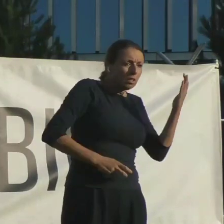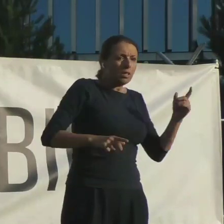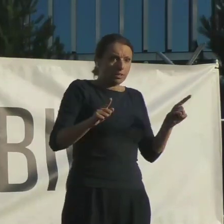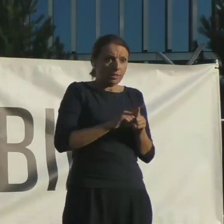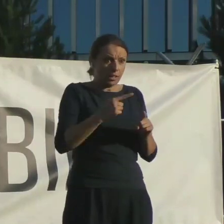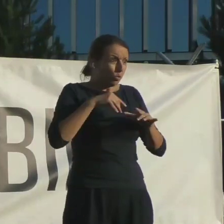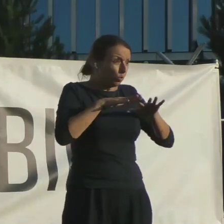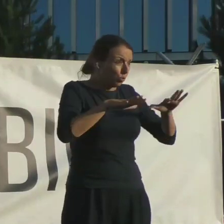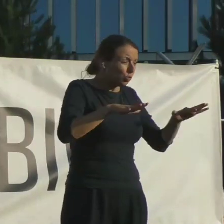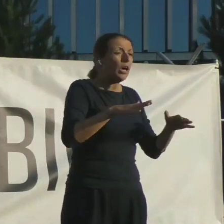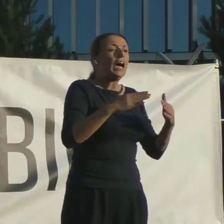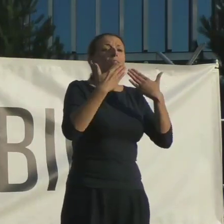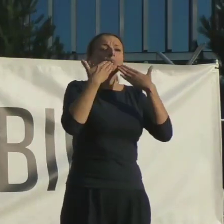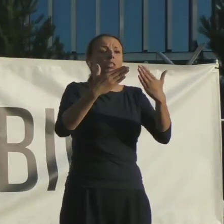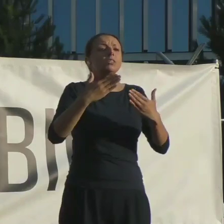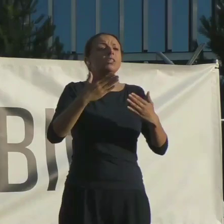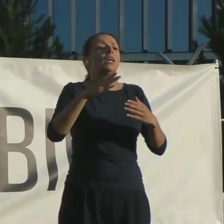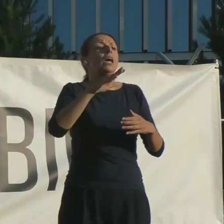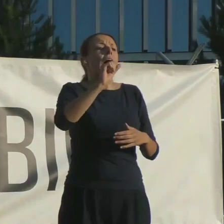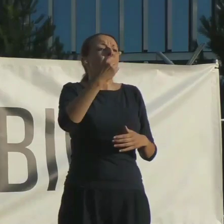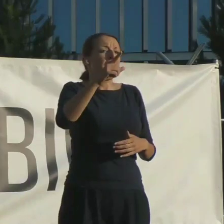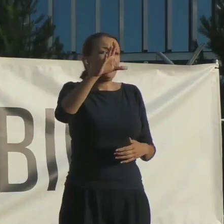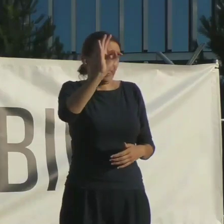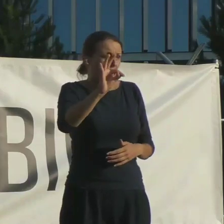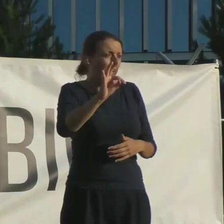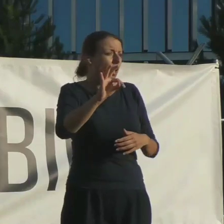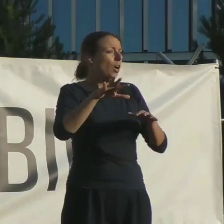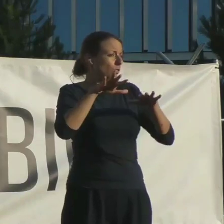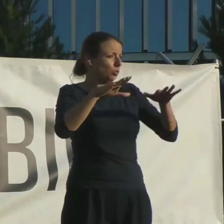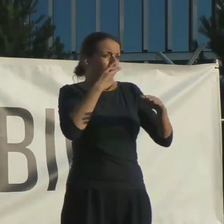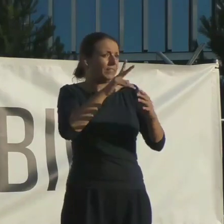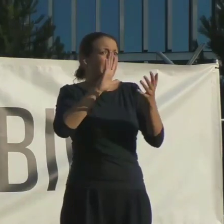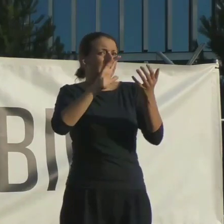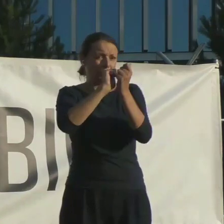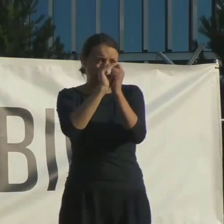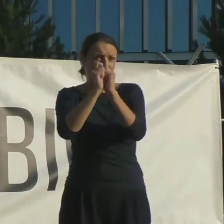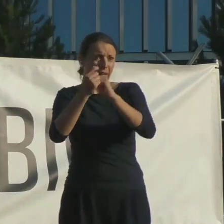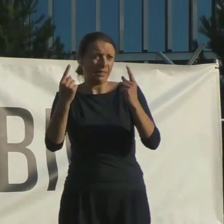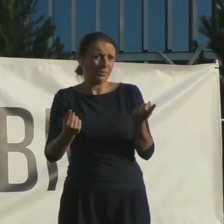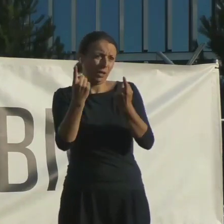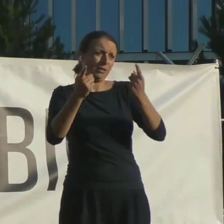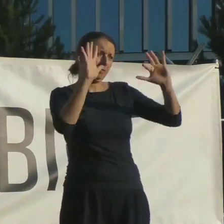zmienia dzięki aborcyjnemu Dream Teamowi. Może brawa?